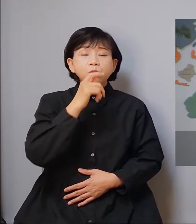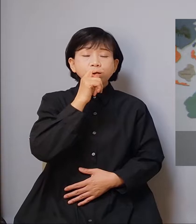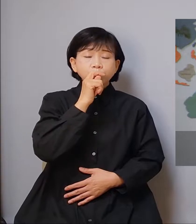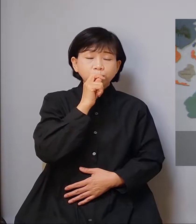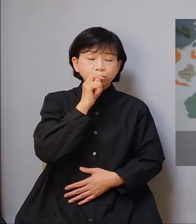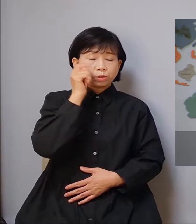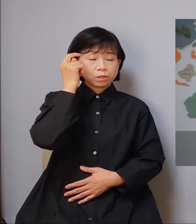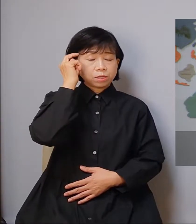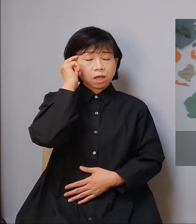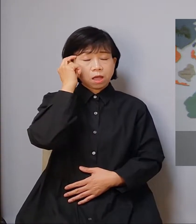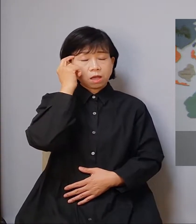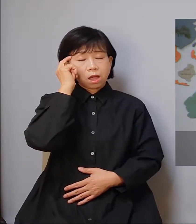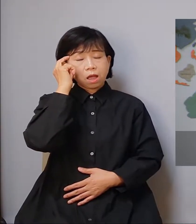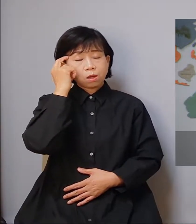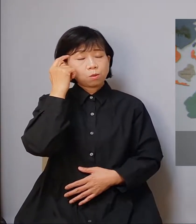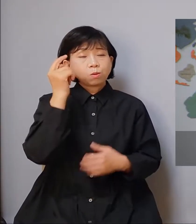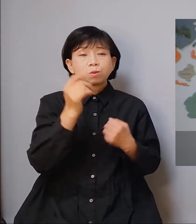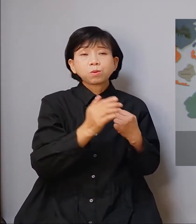내가